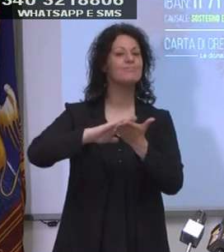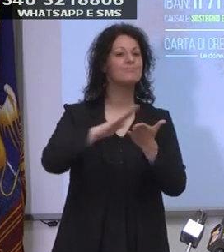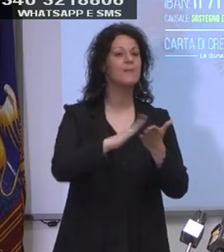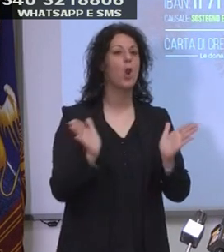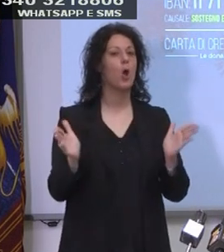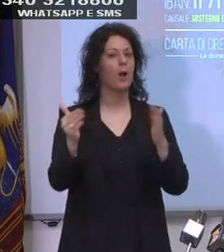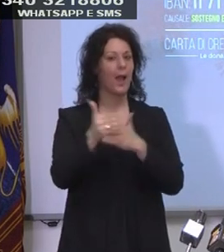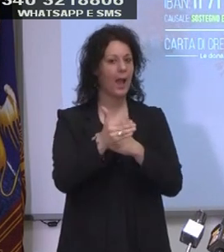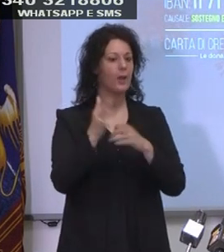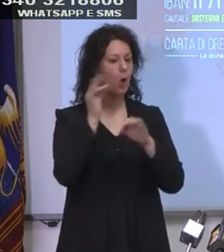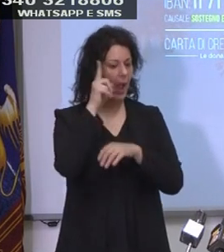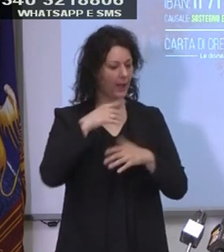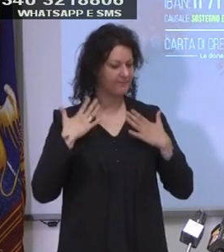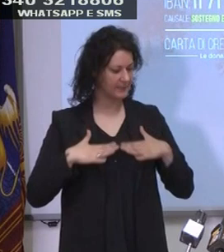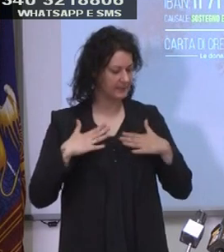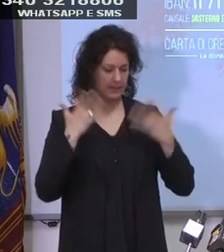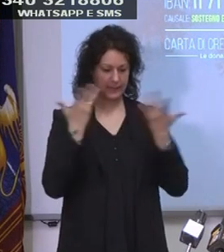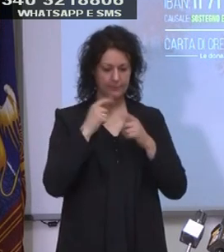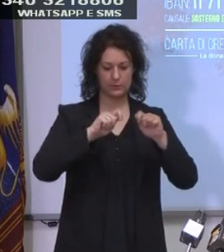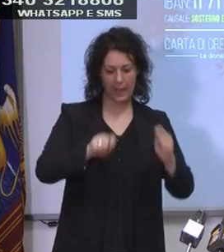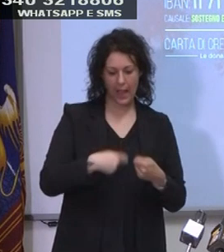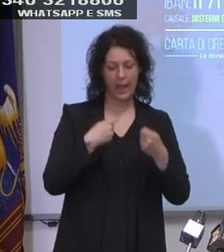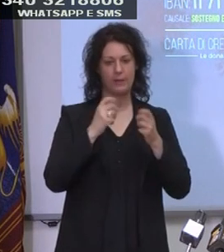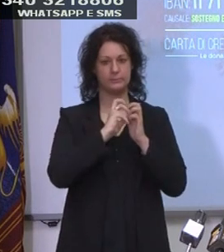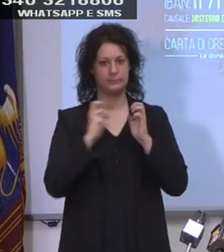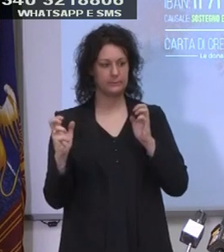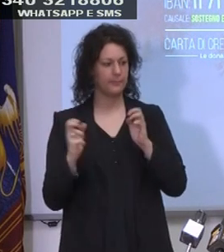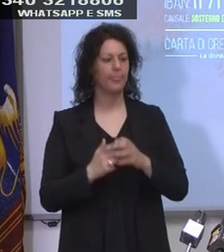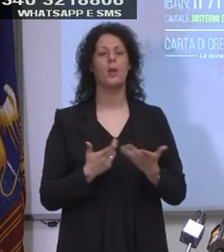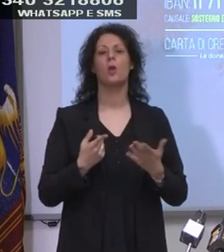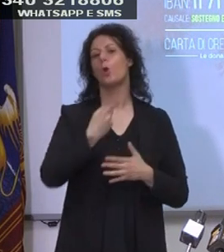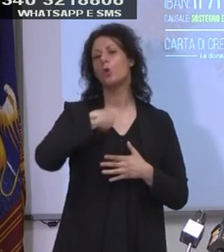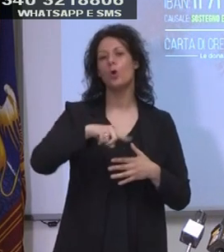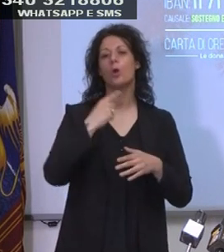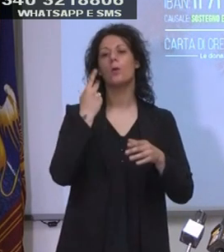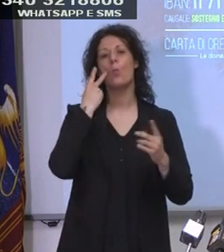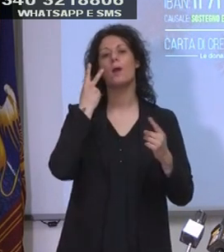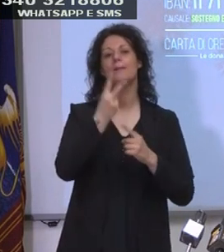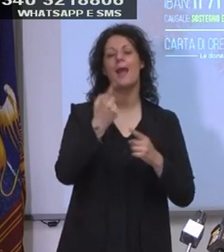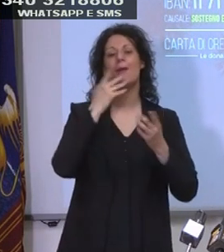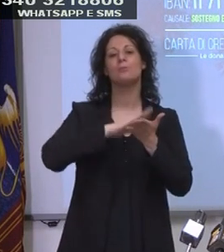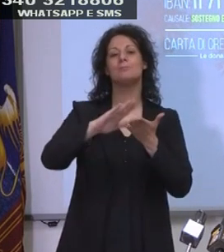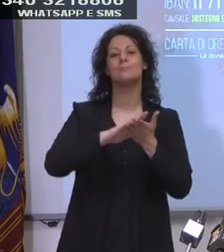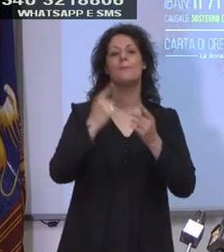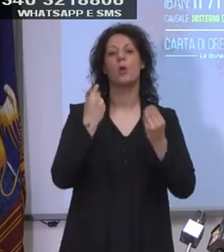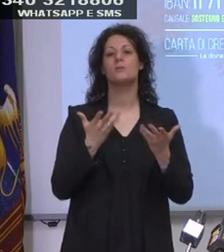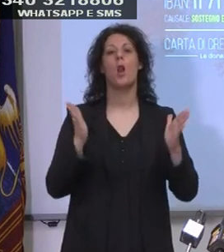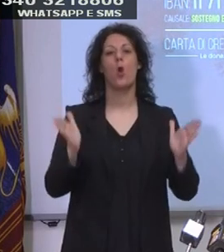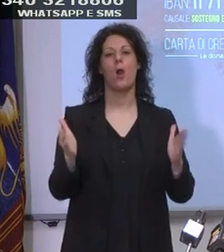anche dell'abbigliamento, ad esempio calzature. Ma guardate, eccetera. Noi stiamo lavorando alla sanificazione dei